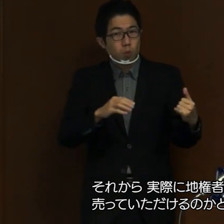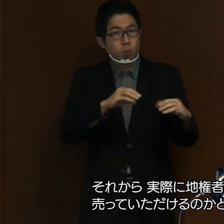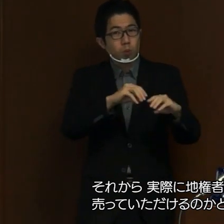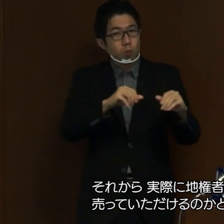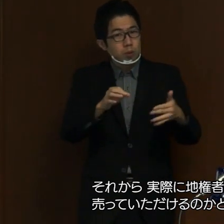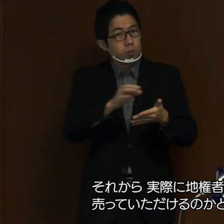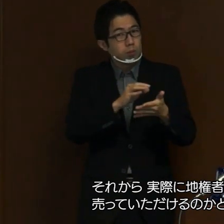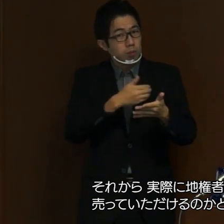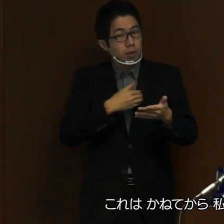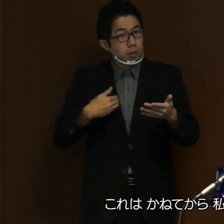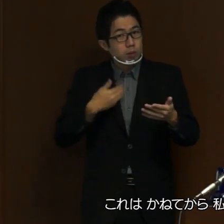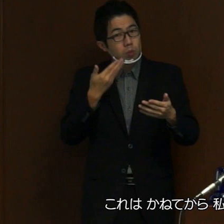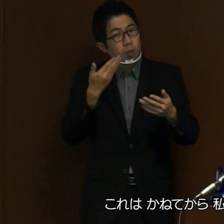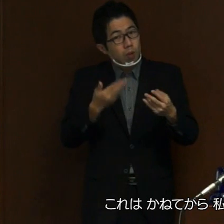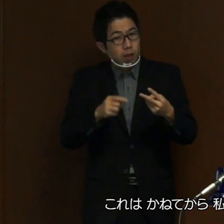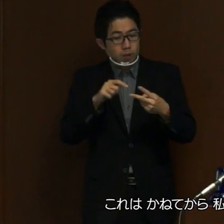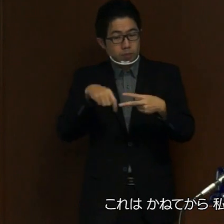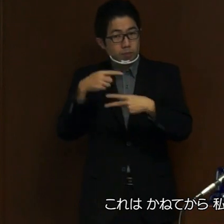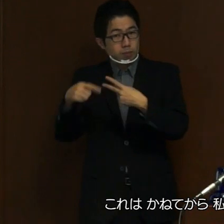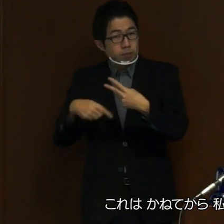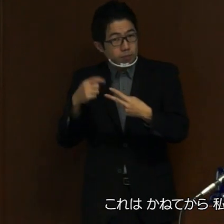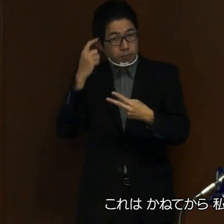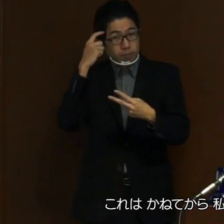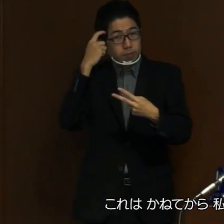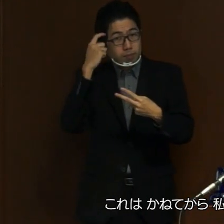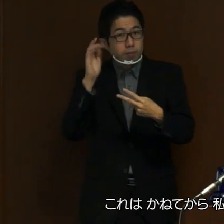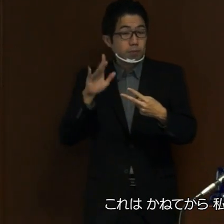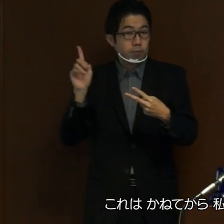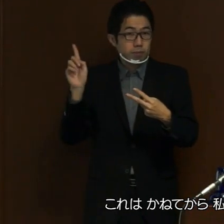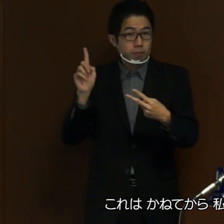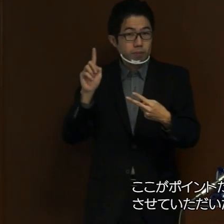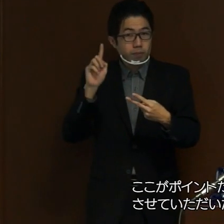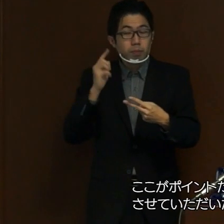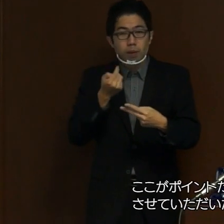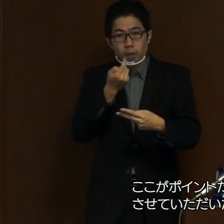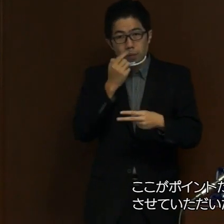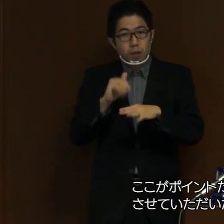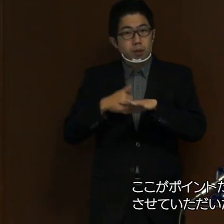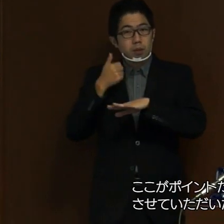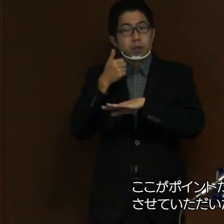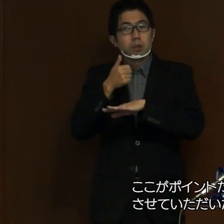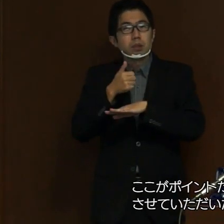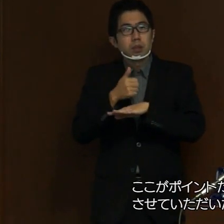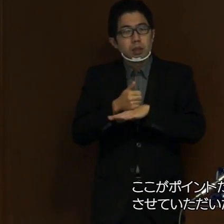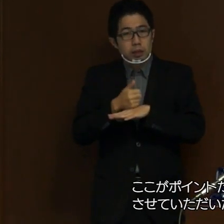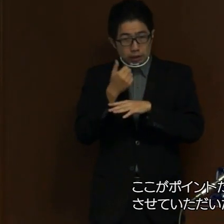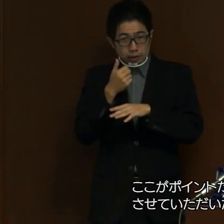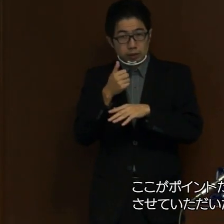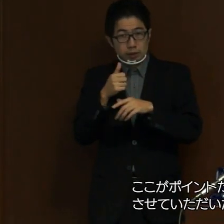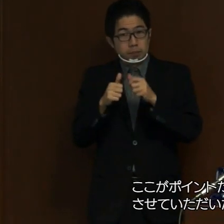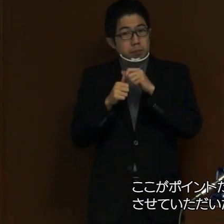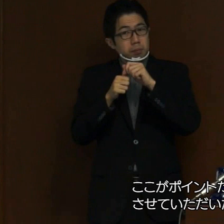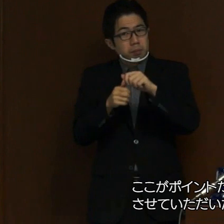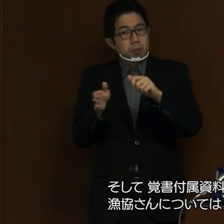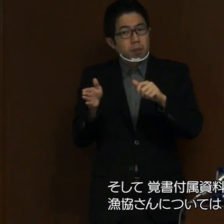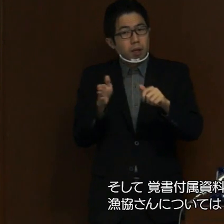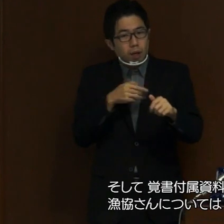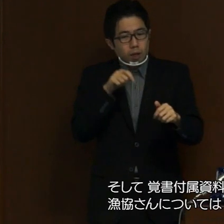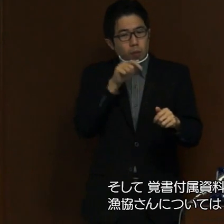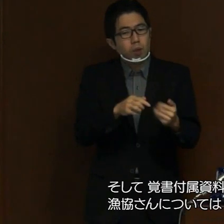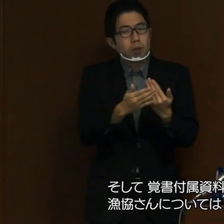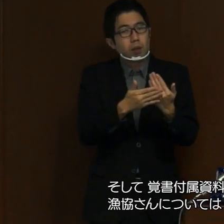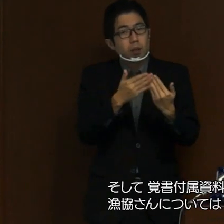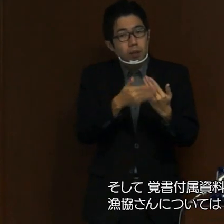話だと思っています。これはもう、かねてから、私、知事になってからもうポイントだっていうふうにもさせていただいたんだけれども、そ